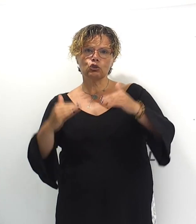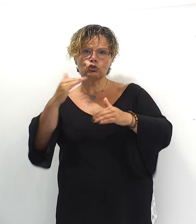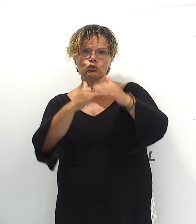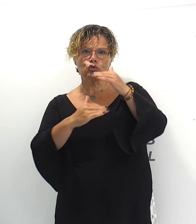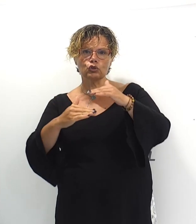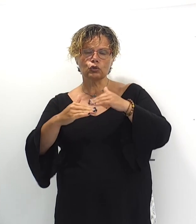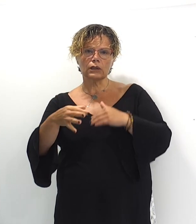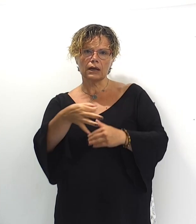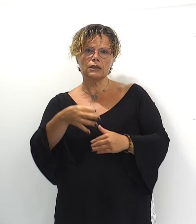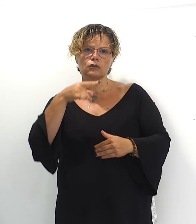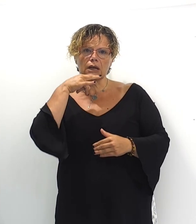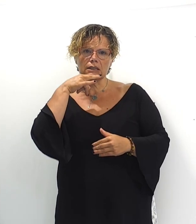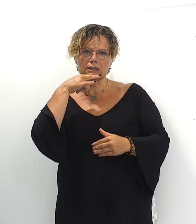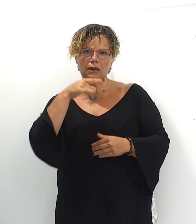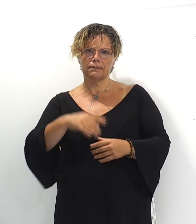Ischia.